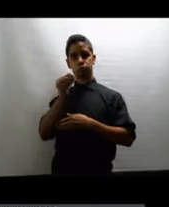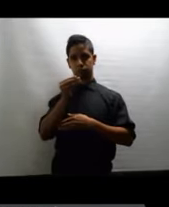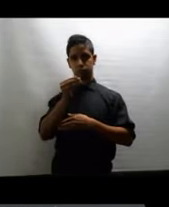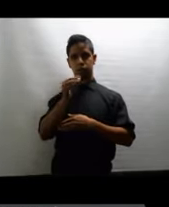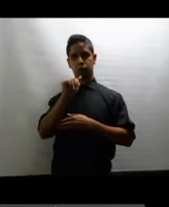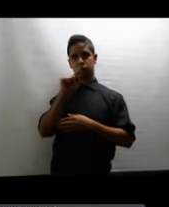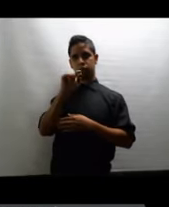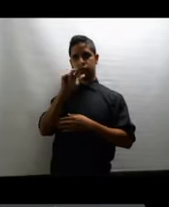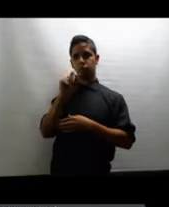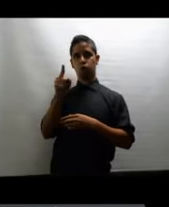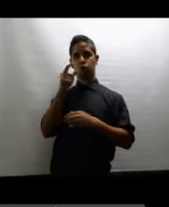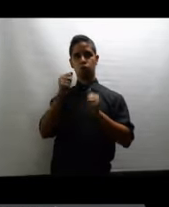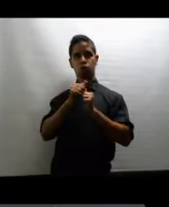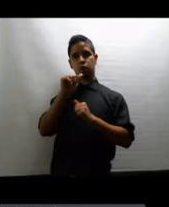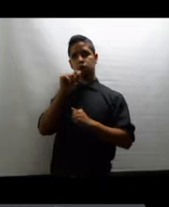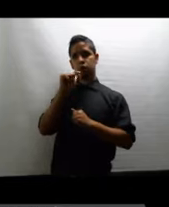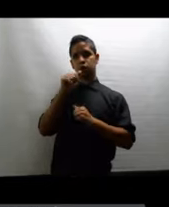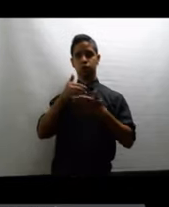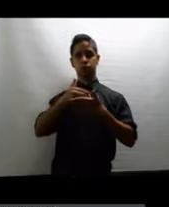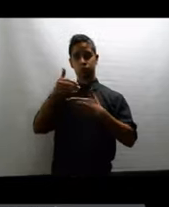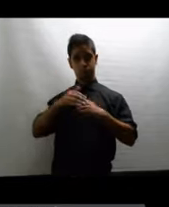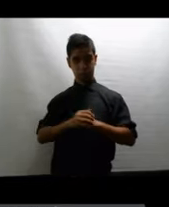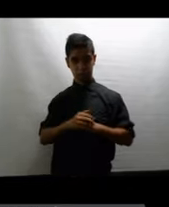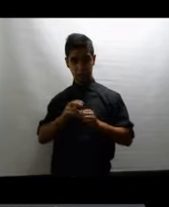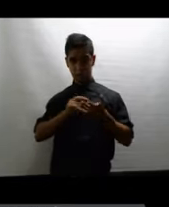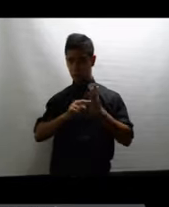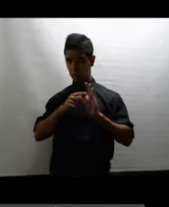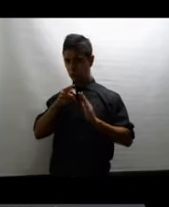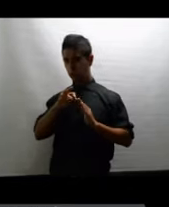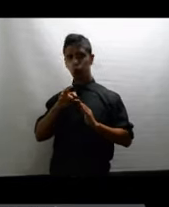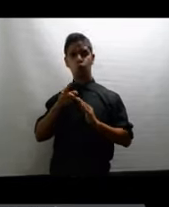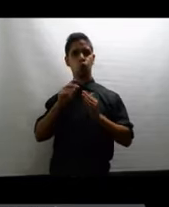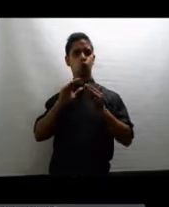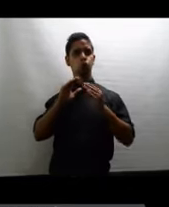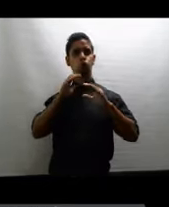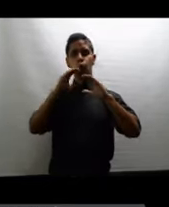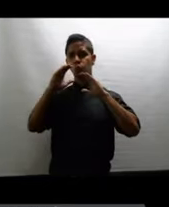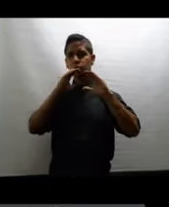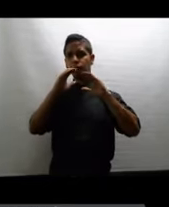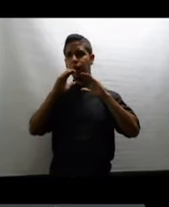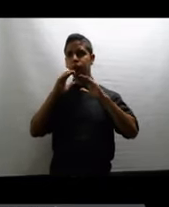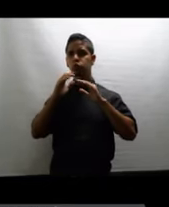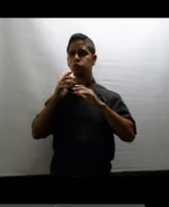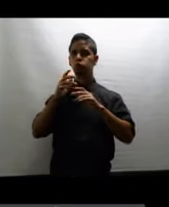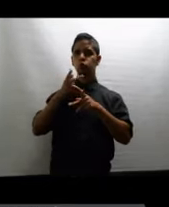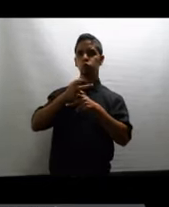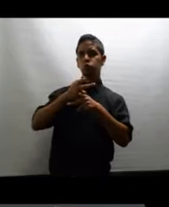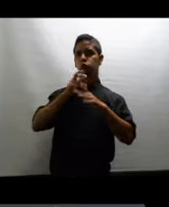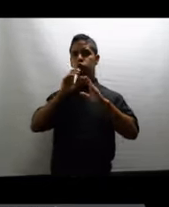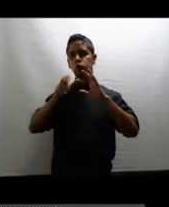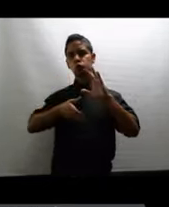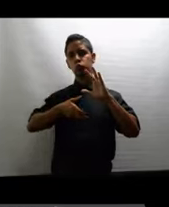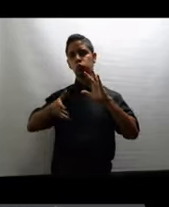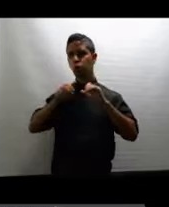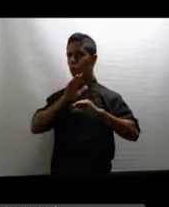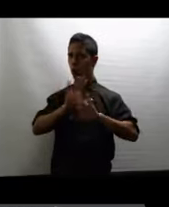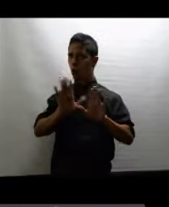con AT&T Next. Así que mira, no pongas tu comunicación en riesgo y asegúrate de estar